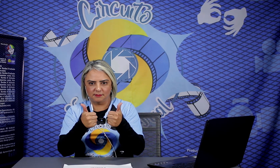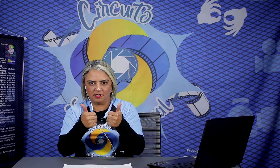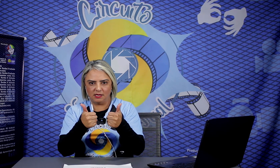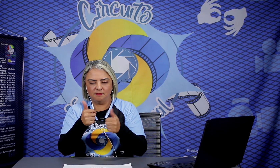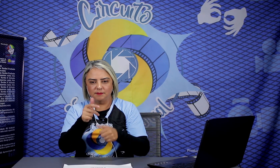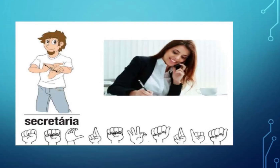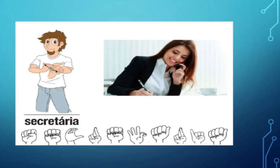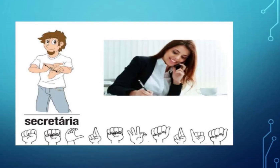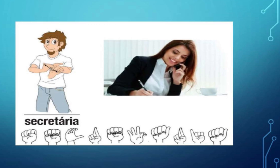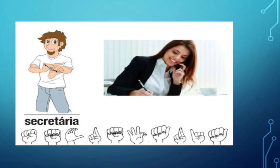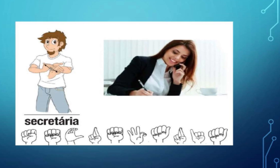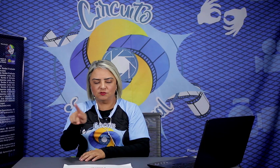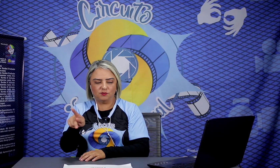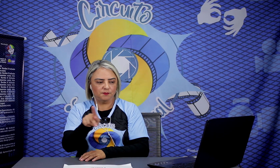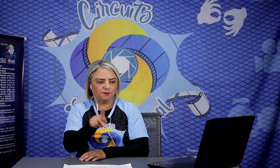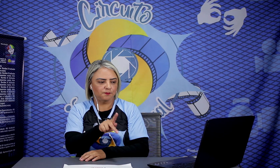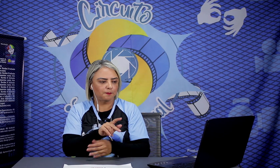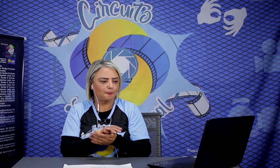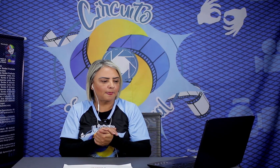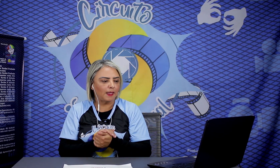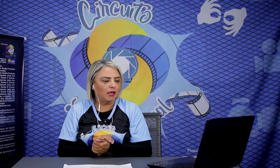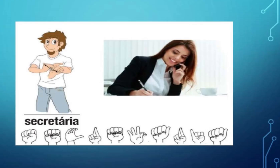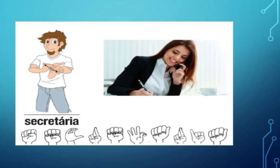Ok? Professor.